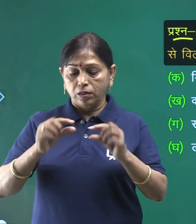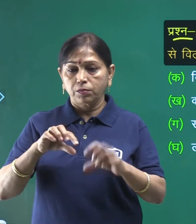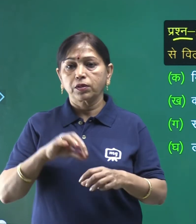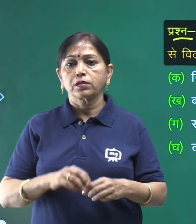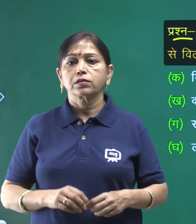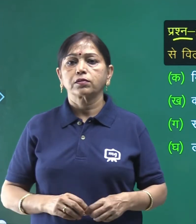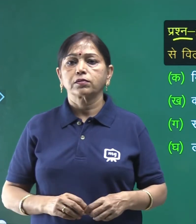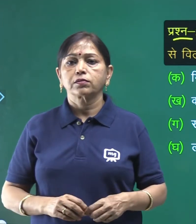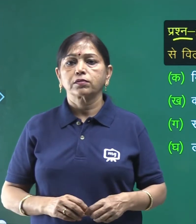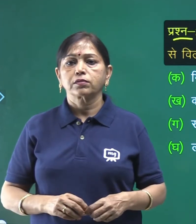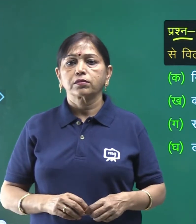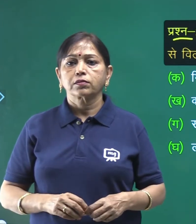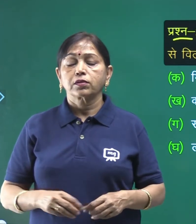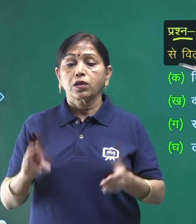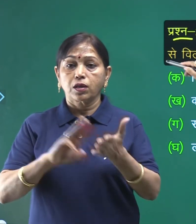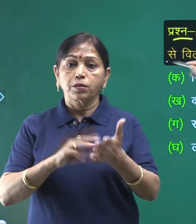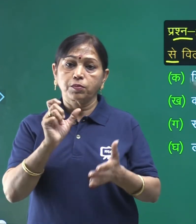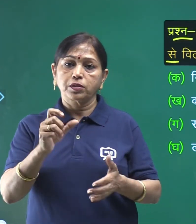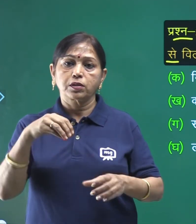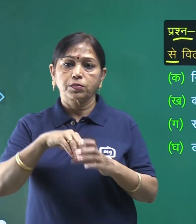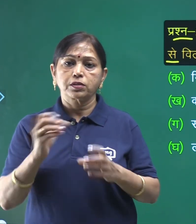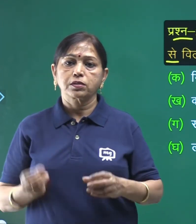निम्नलिखित मिश्रण में से